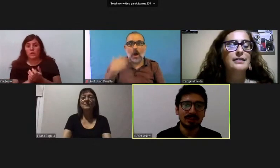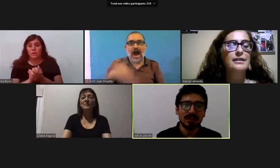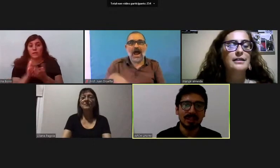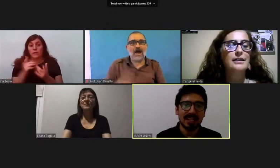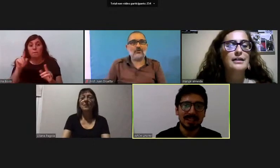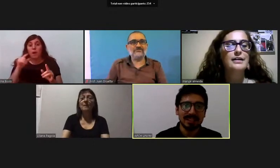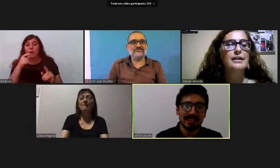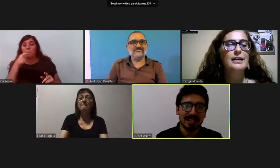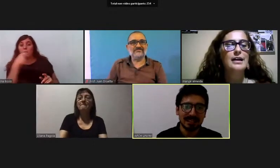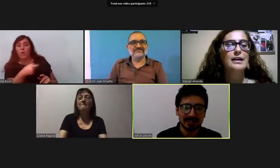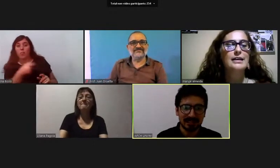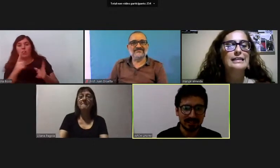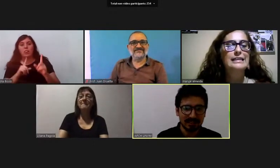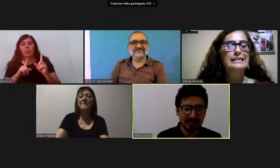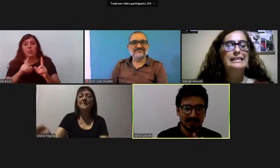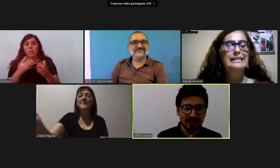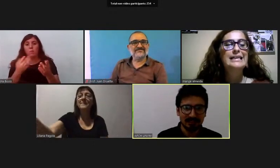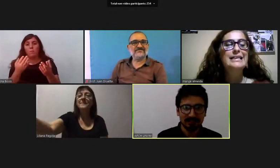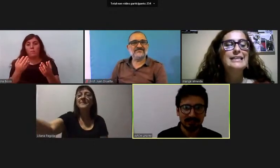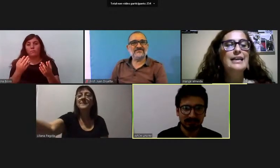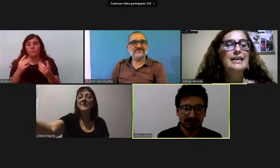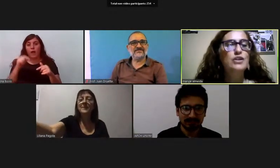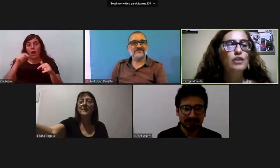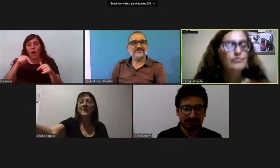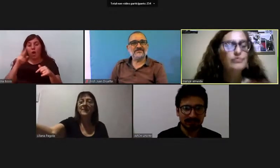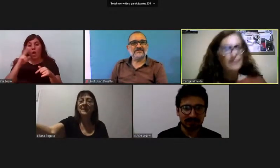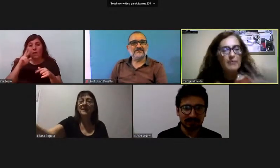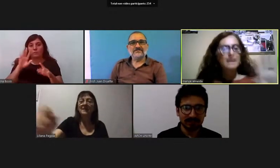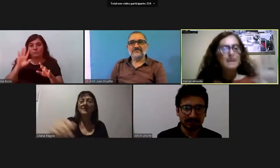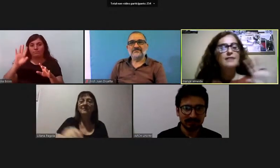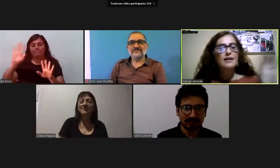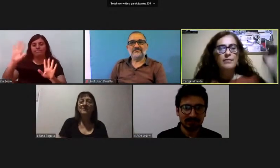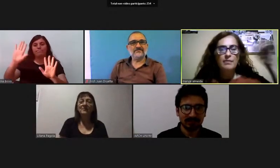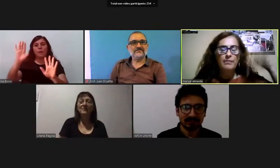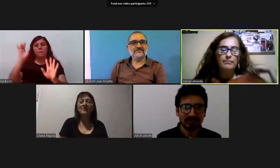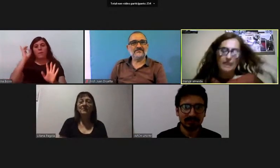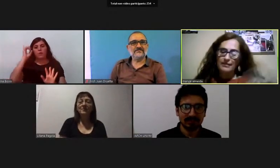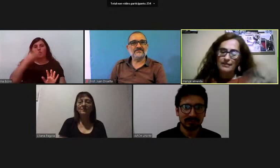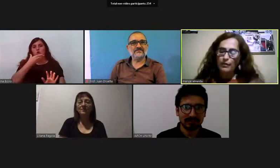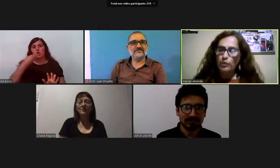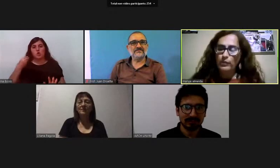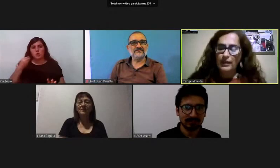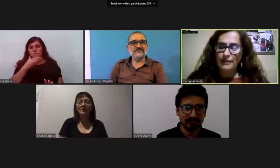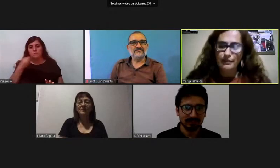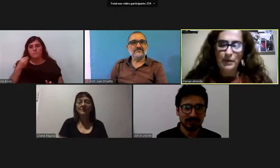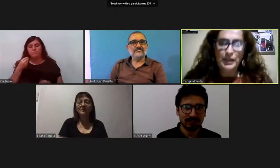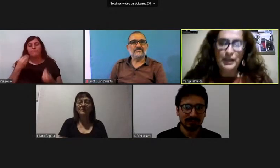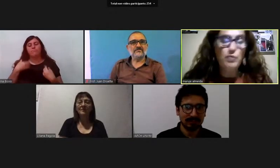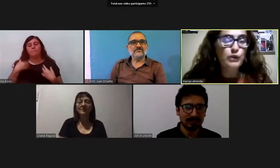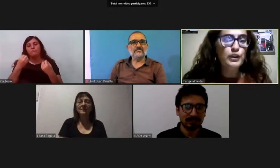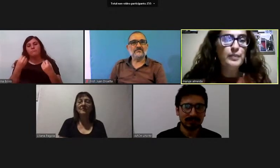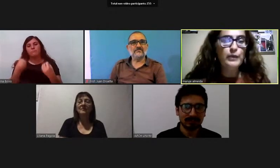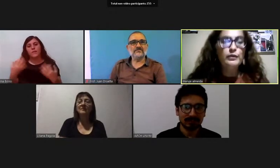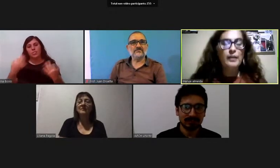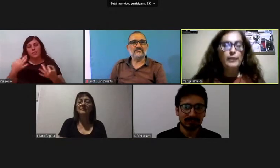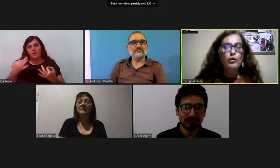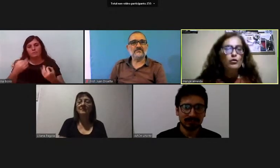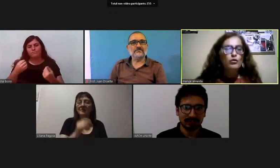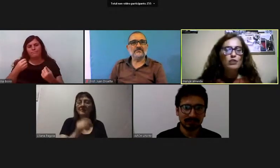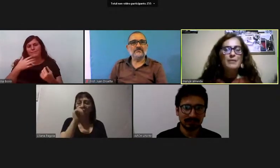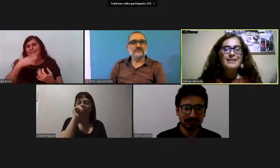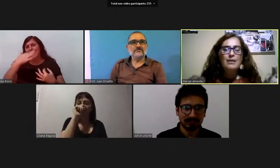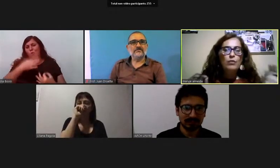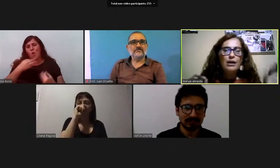responder los y las disertantes. Sí, yo me parece que está bueno porque seguramente hay un montón de preguntas,